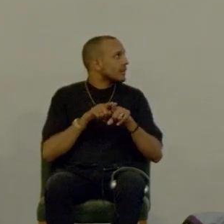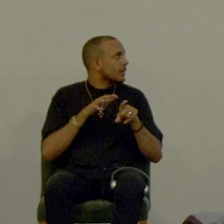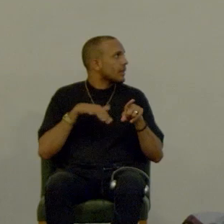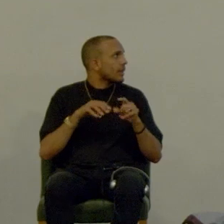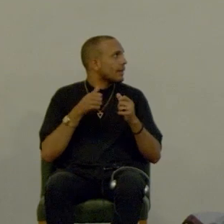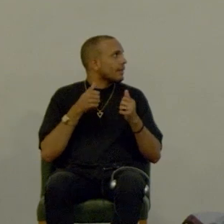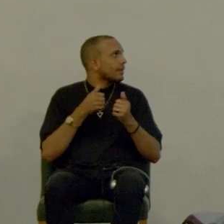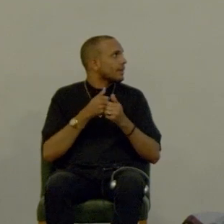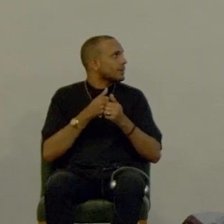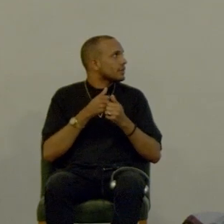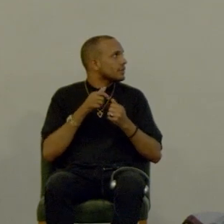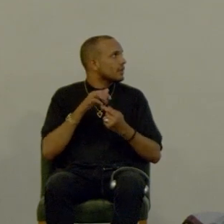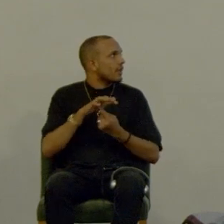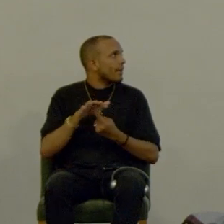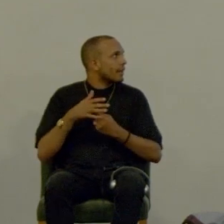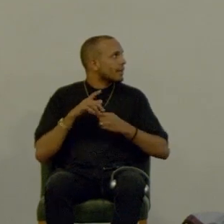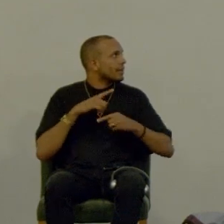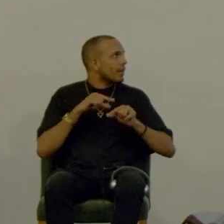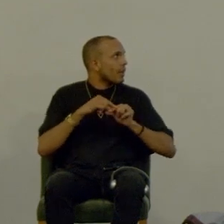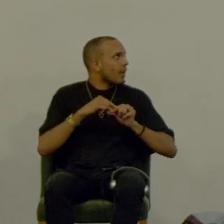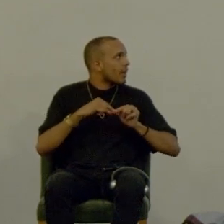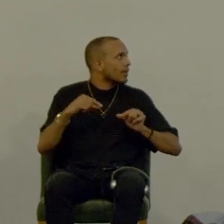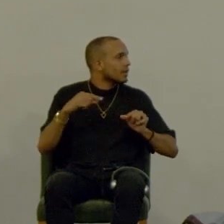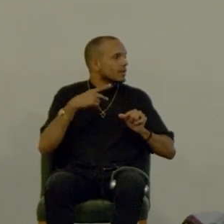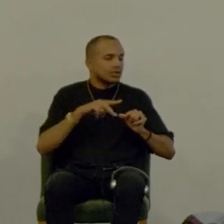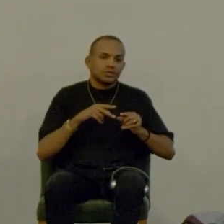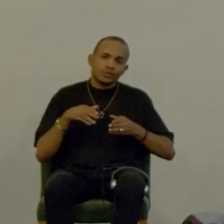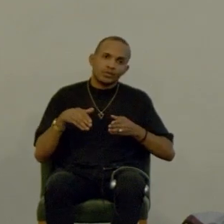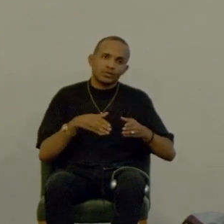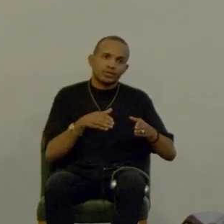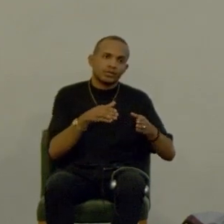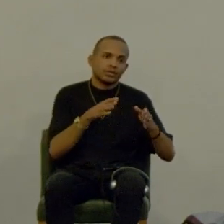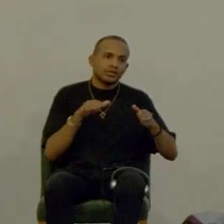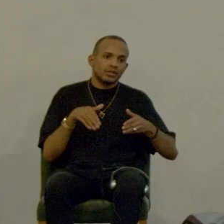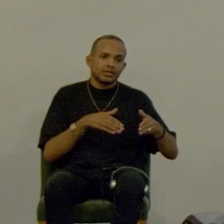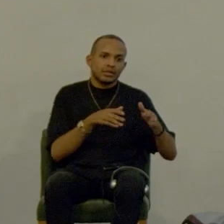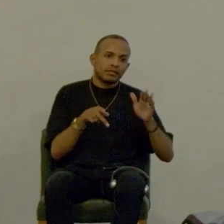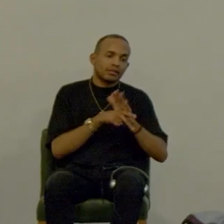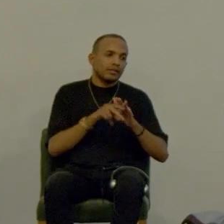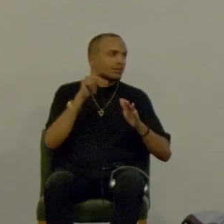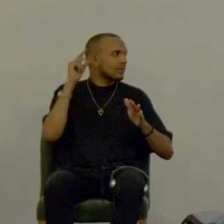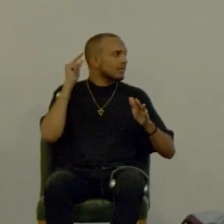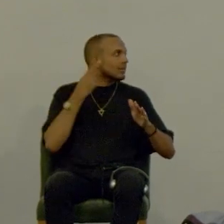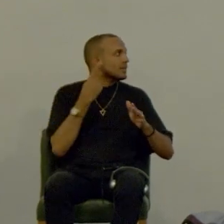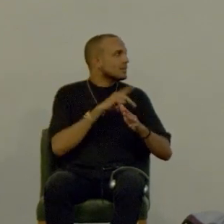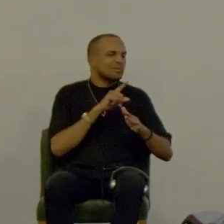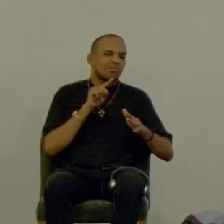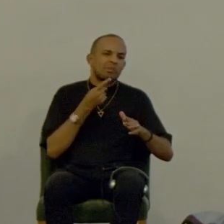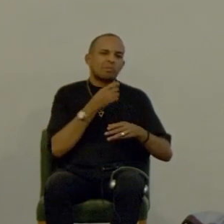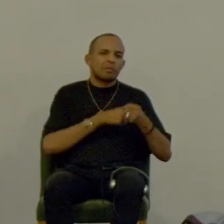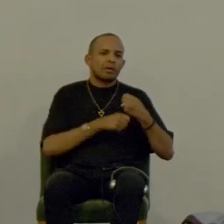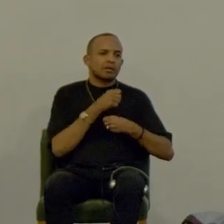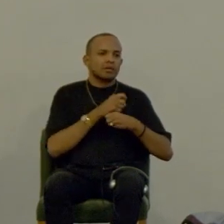de uma praça central. E tá vendo que tem uma linha reta aqui, é uma estrada. Essa estrada é uma estrada arqueológica, uma estrada que tem mais ou menos 1.000 anos de